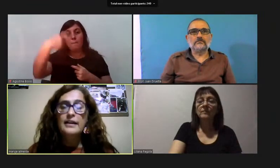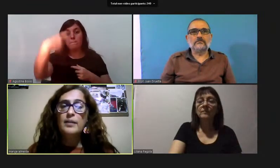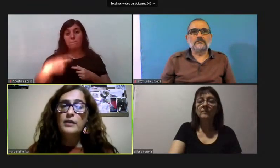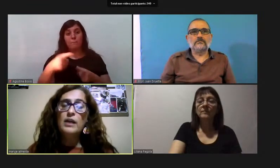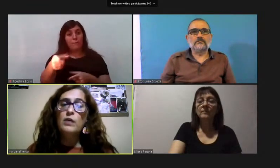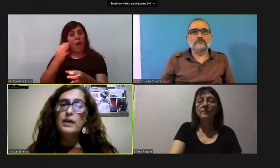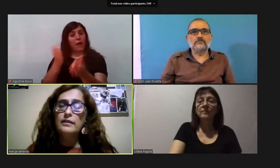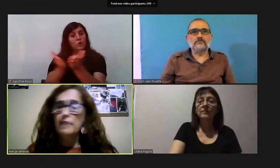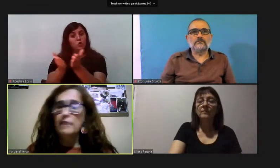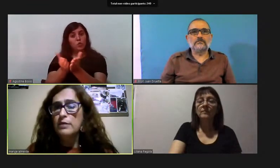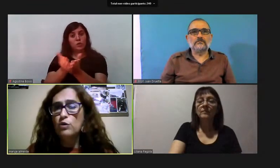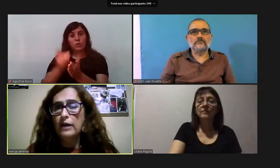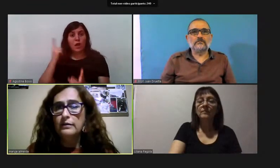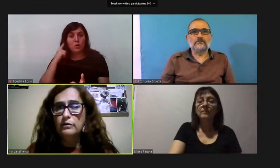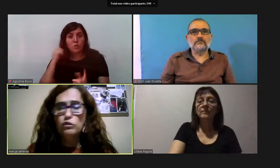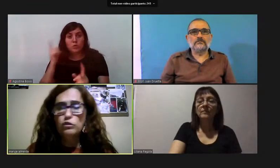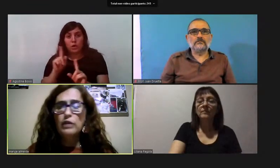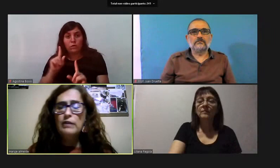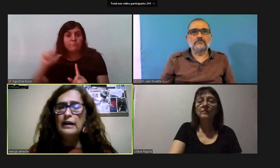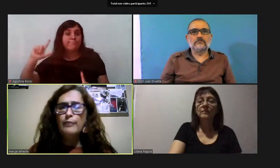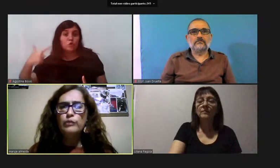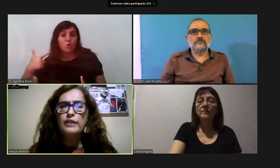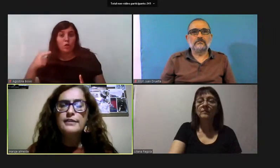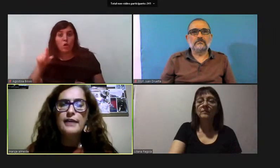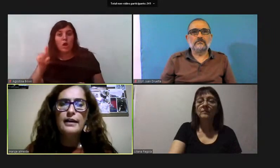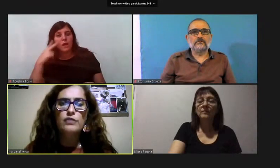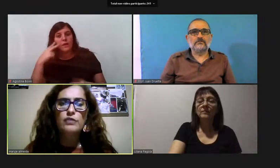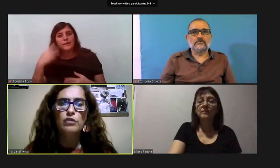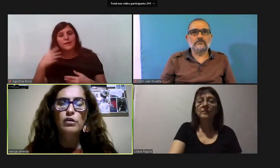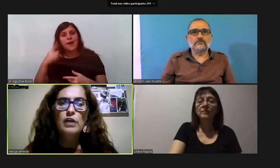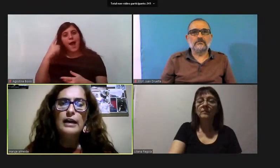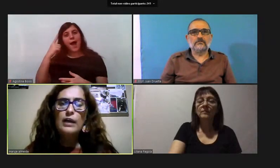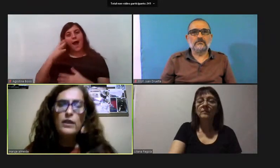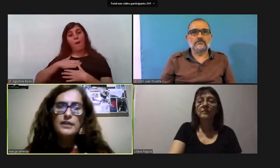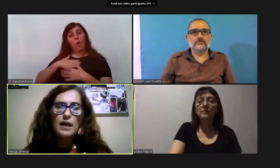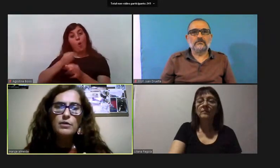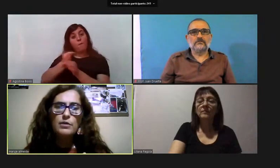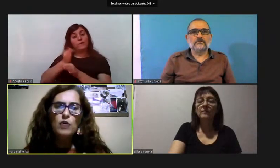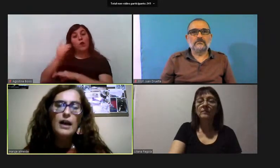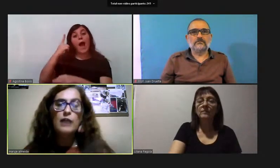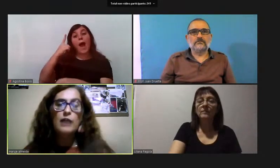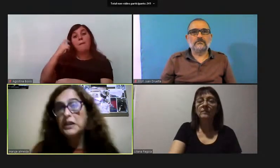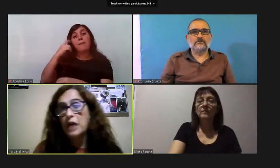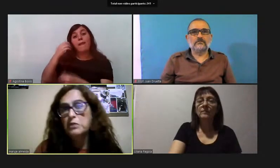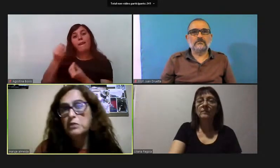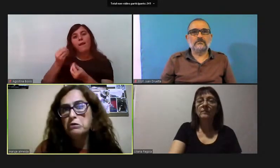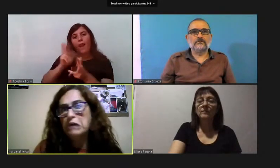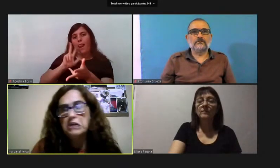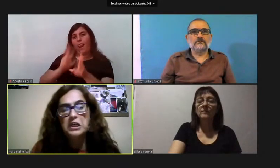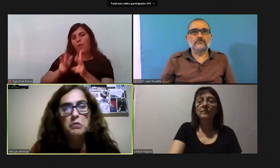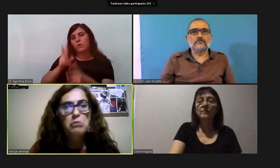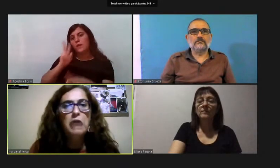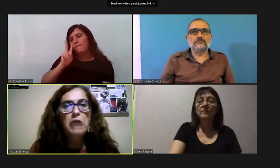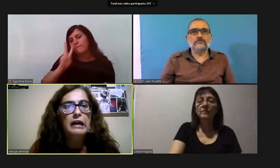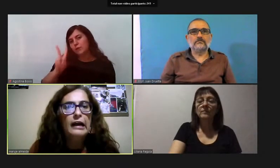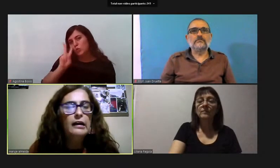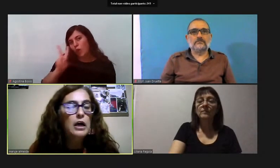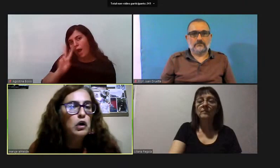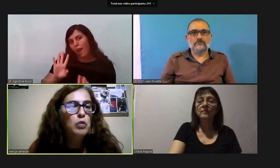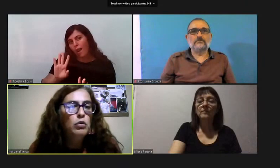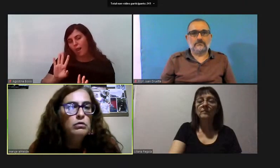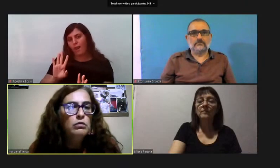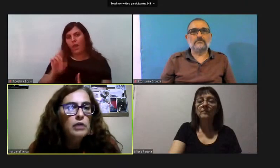que tienen que aprender una lengua que es visual, ¿no? Yo digo, hay una gran potencia en eso, ¿no? La lengua de señas es visual, la lengua escrita es visual, ya tenemos un